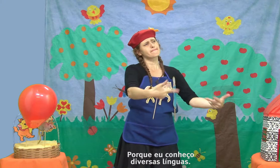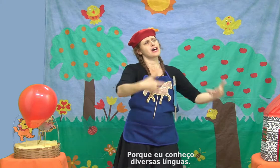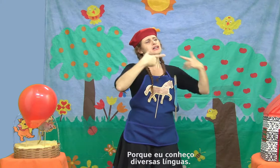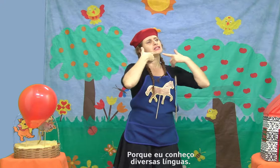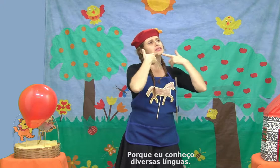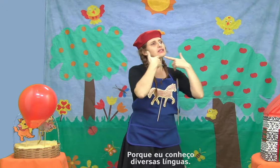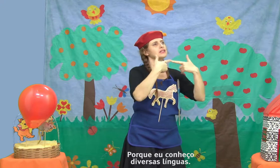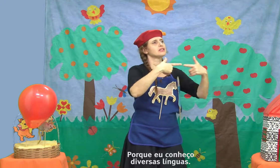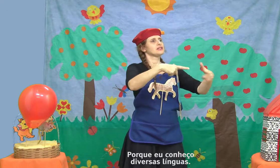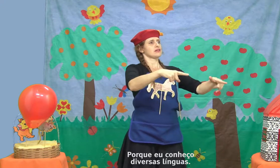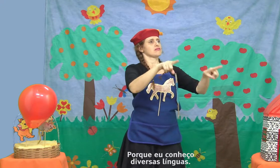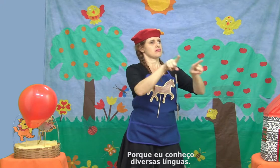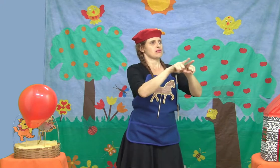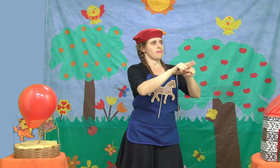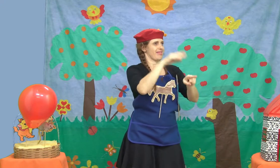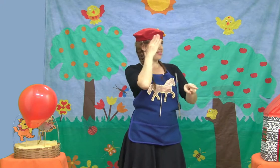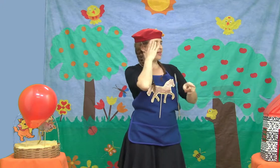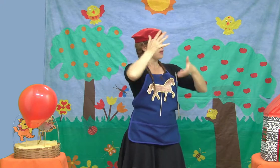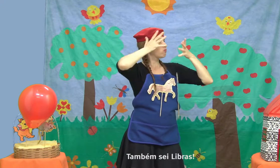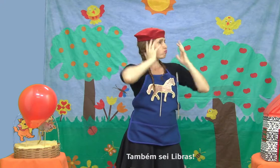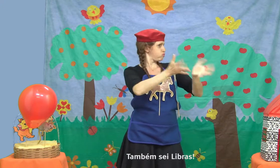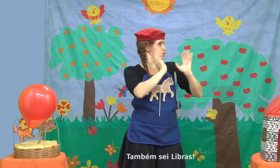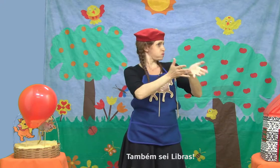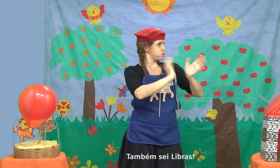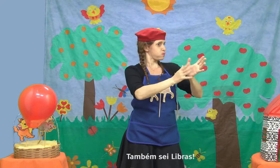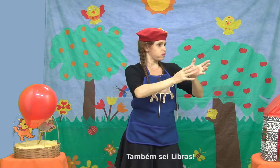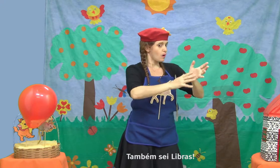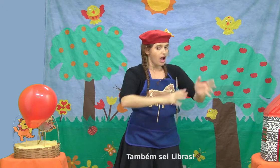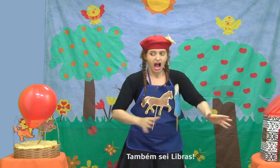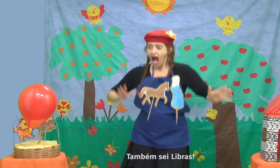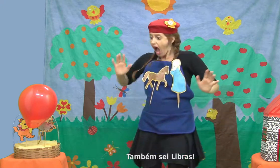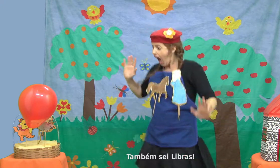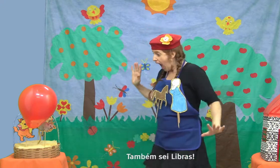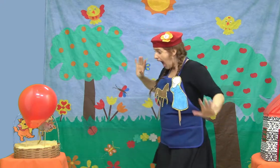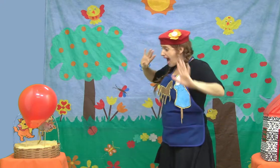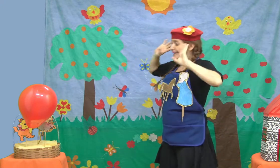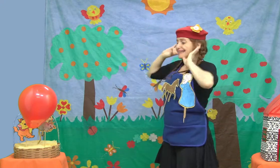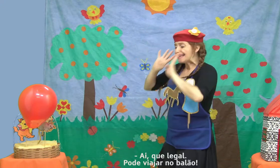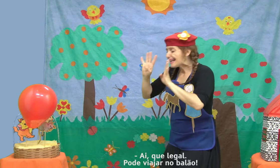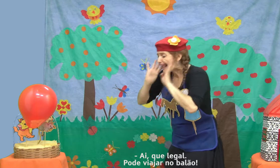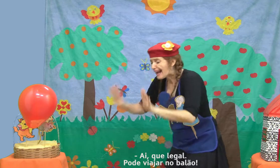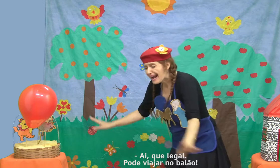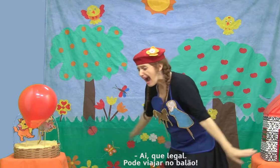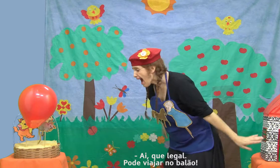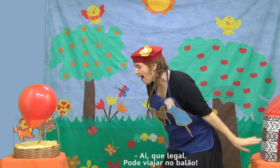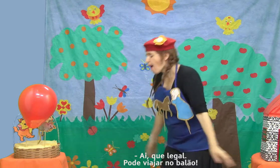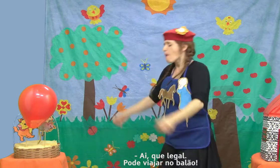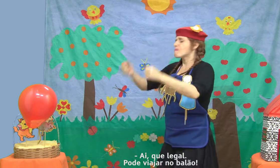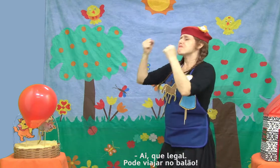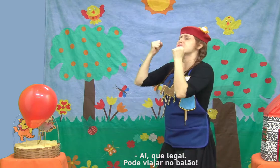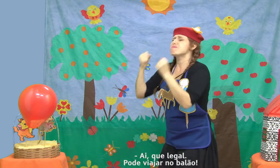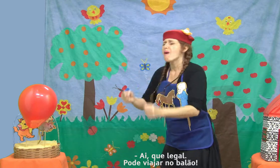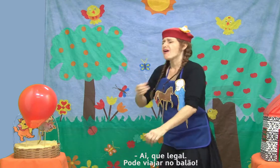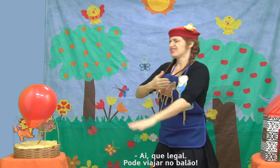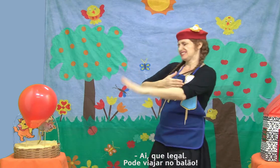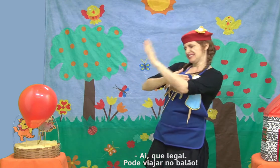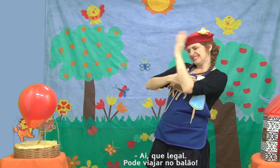diversas línguas também sei libra ai que legal pode